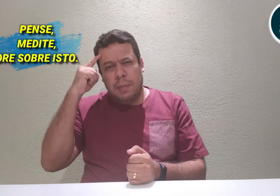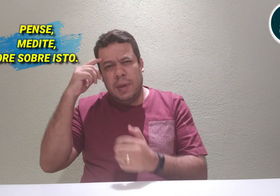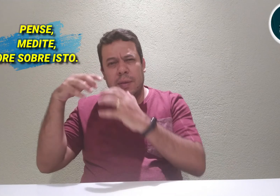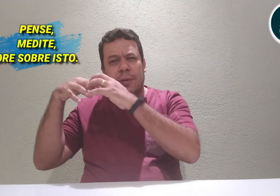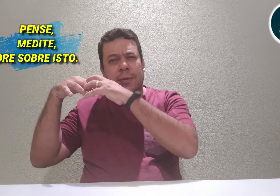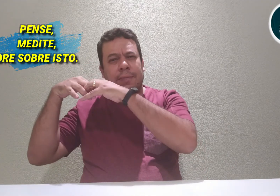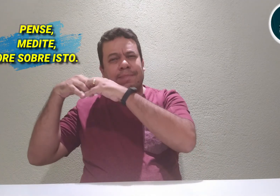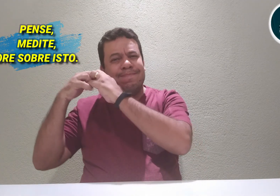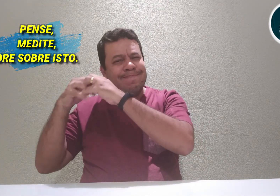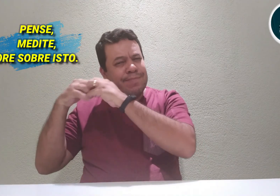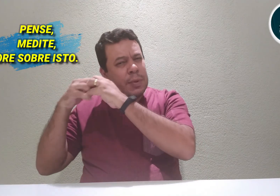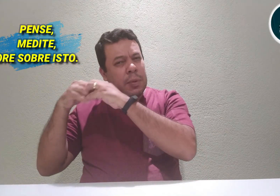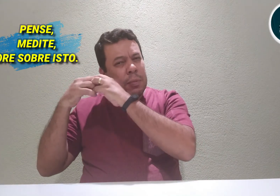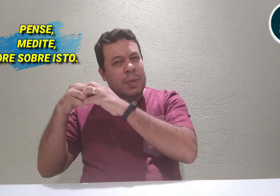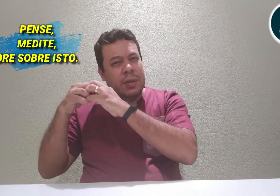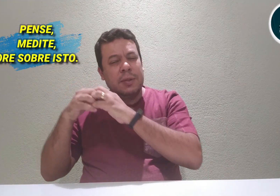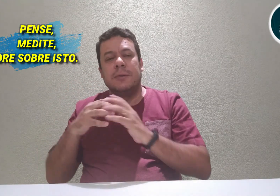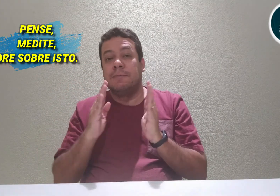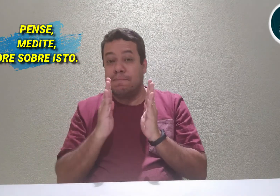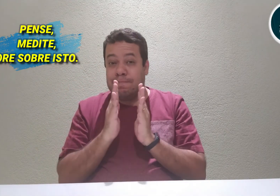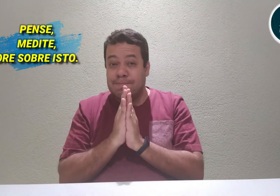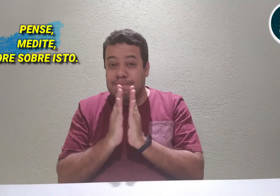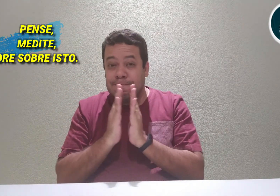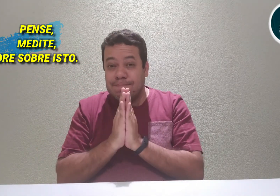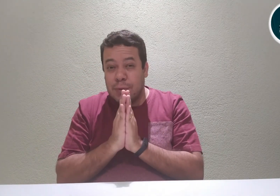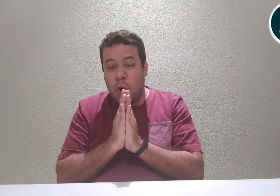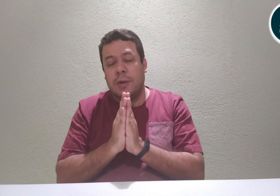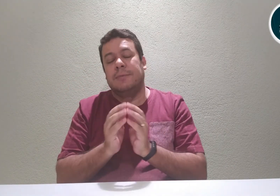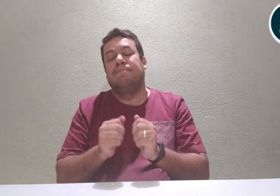Pense, medite, ore sobre isso.